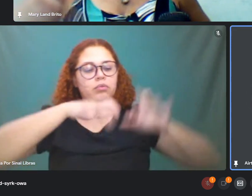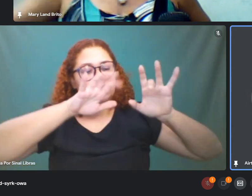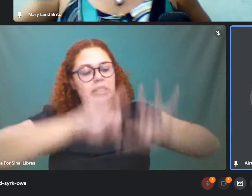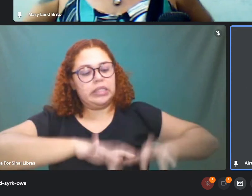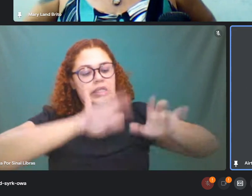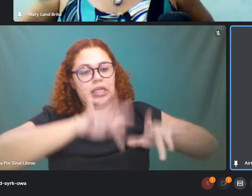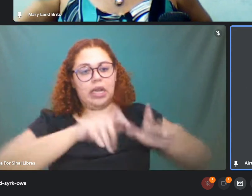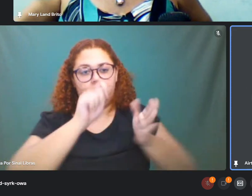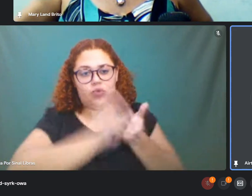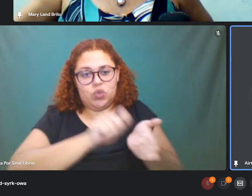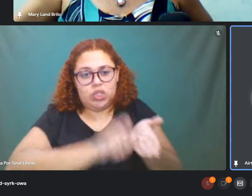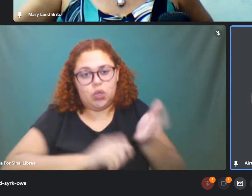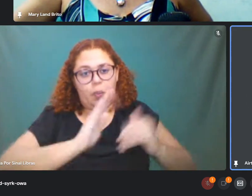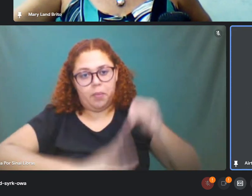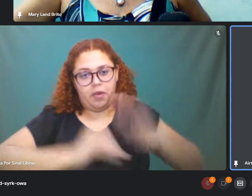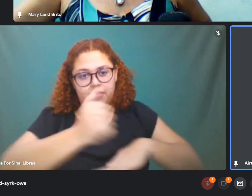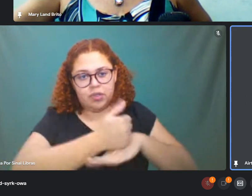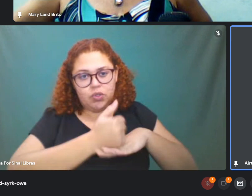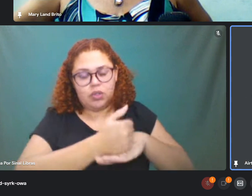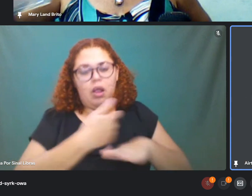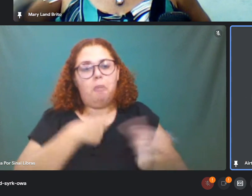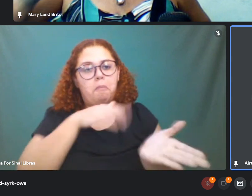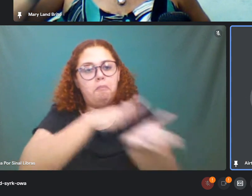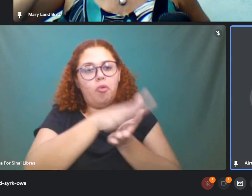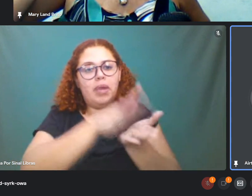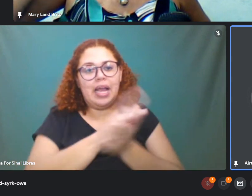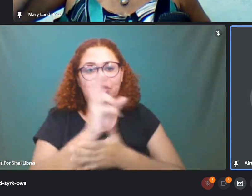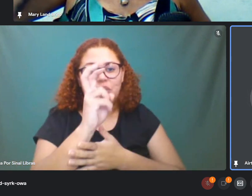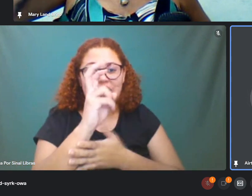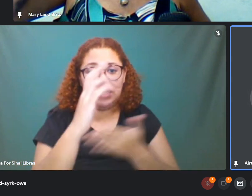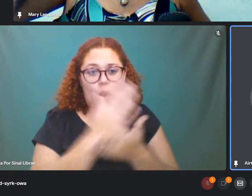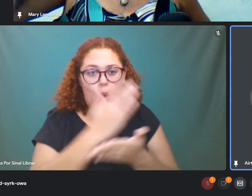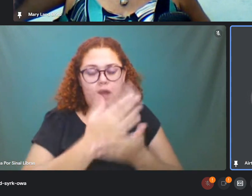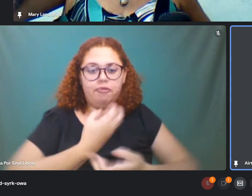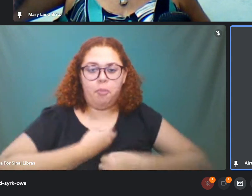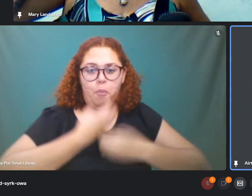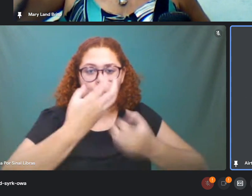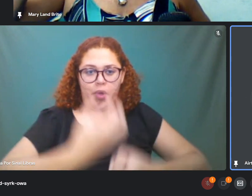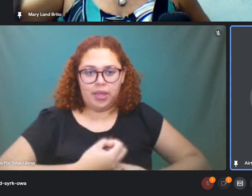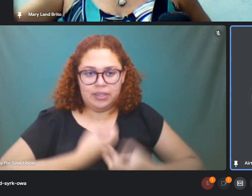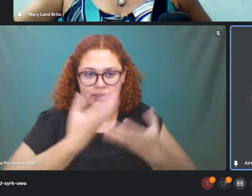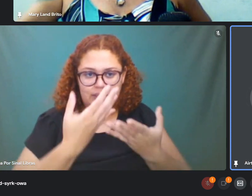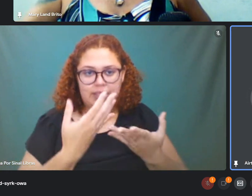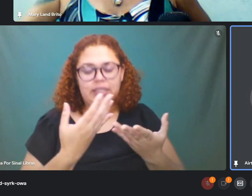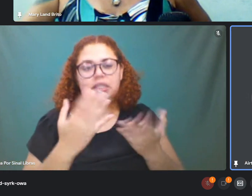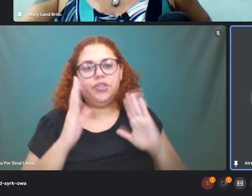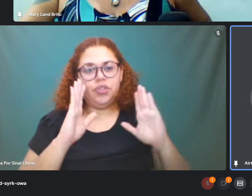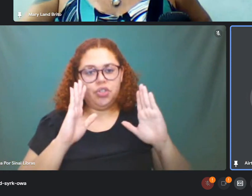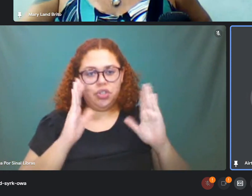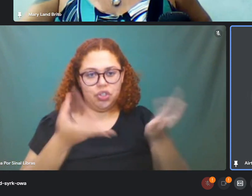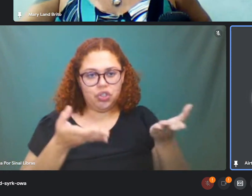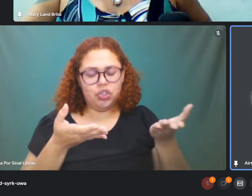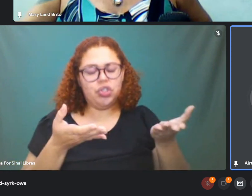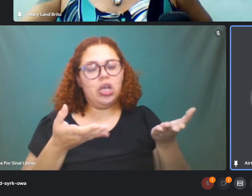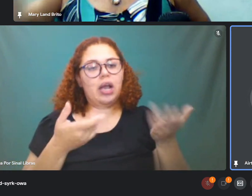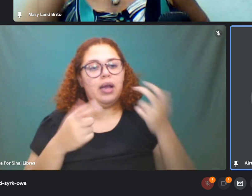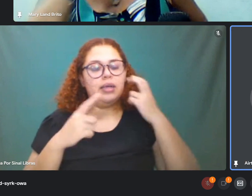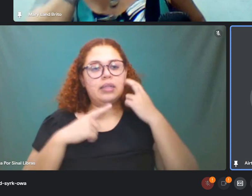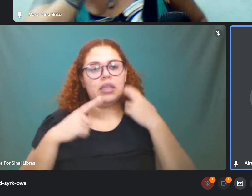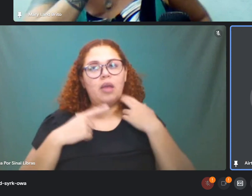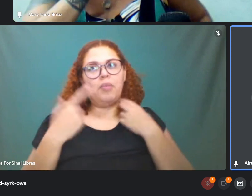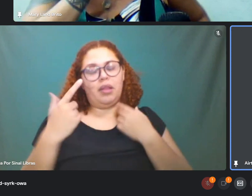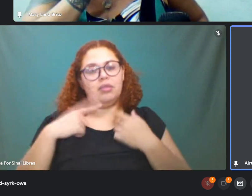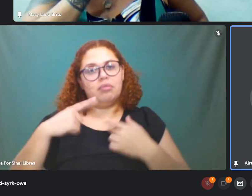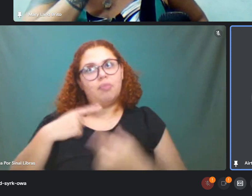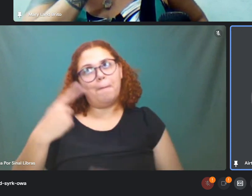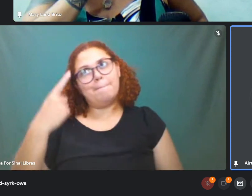já tenho 5 livros publicados de poesia, inclusive eu tenho um já com a ideia de escrever mais um